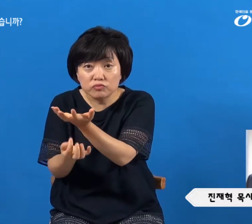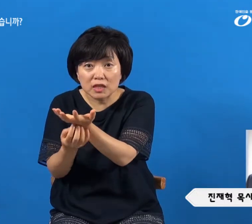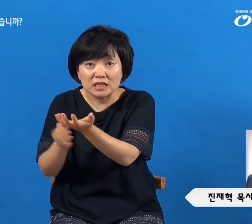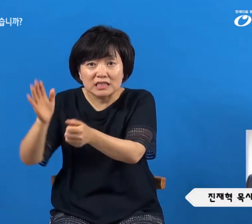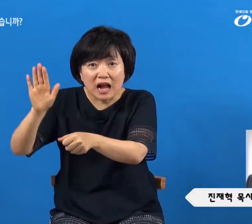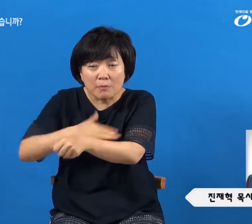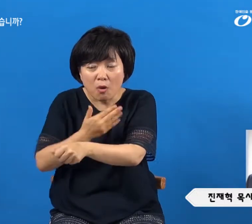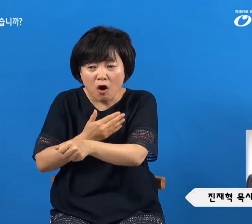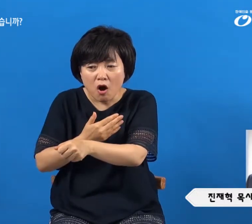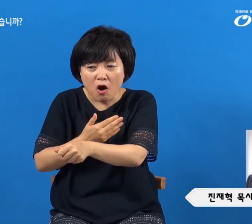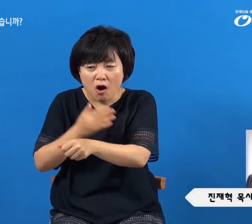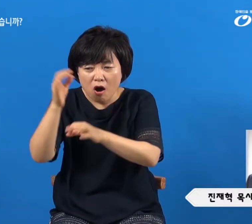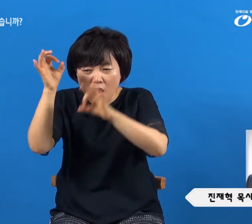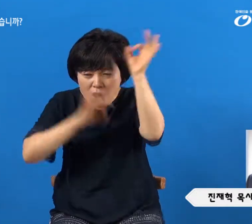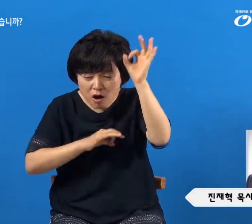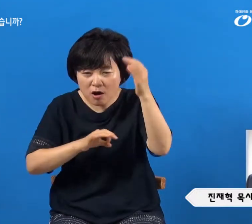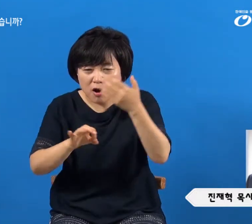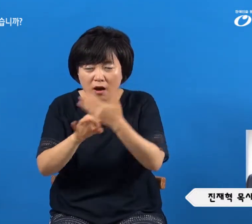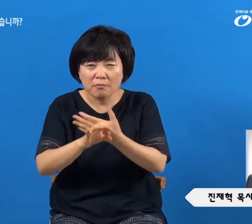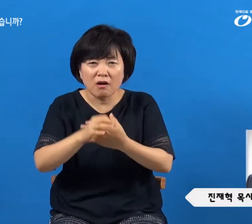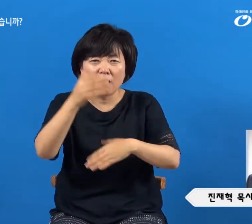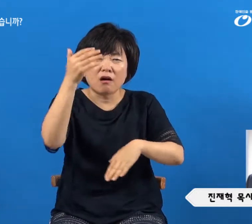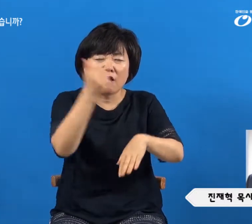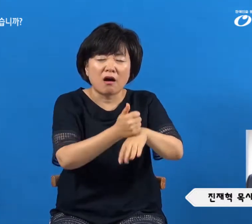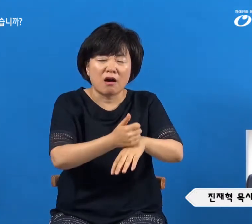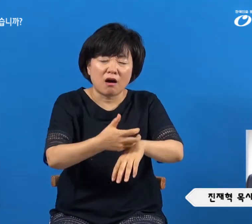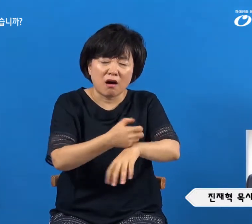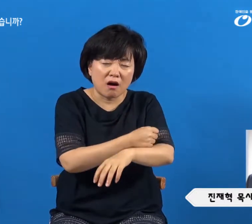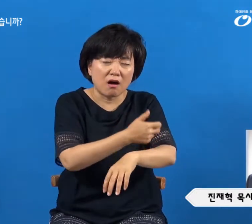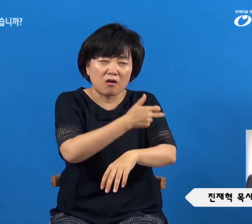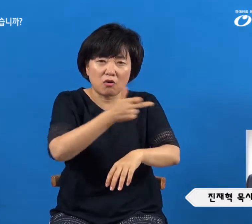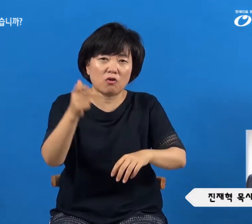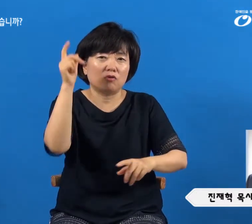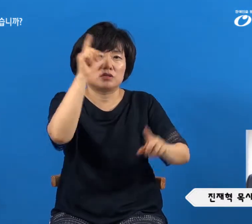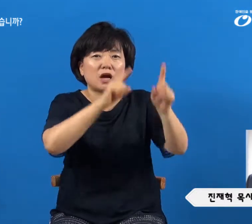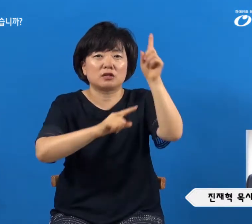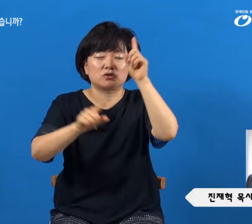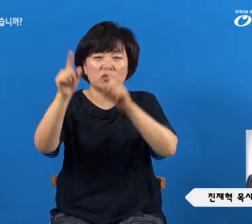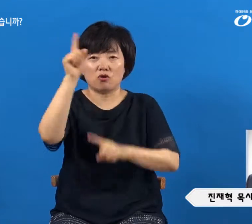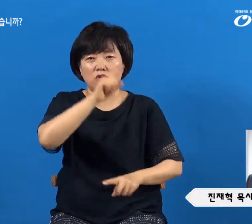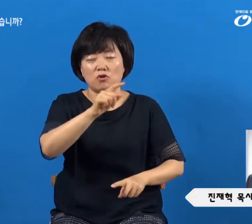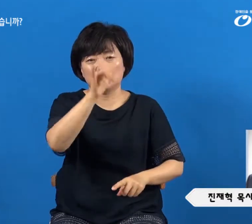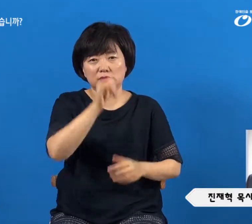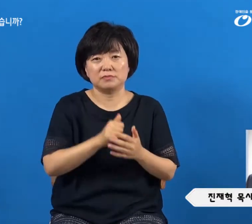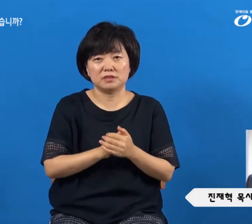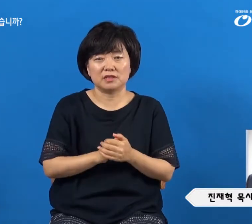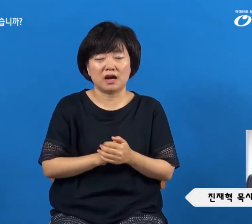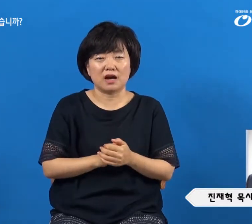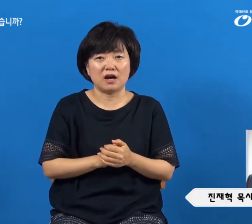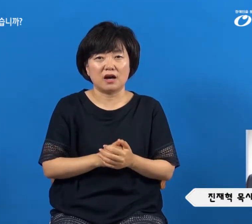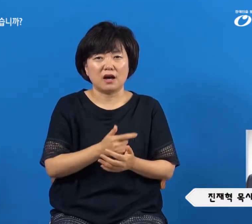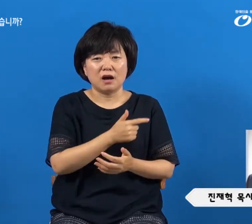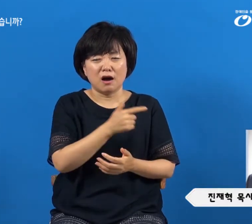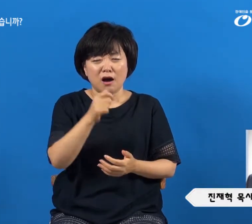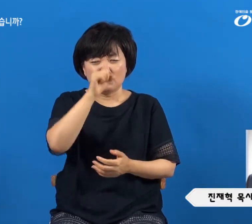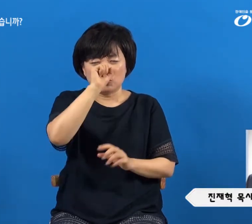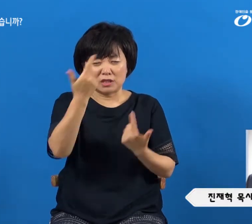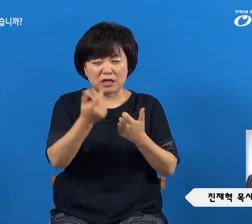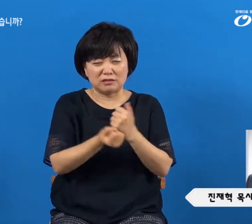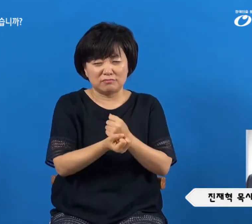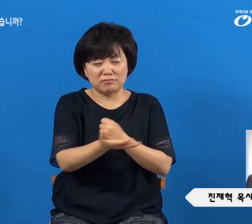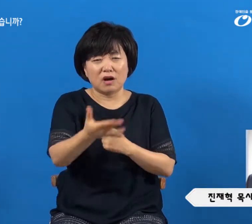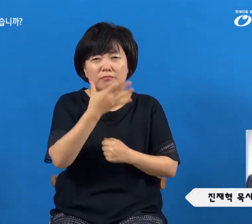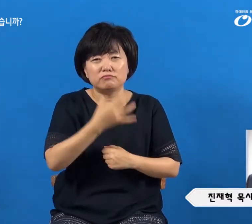잘못되면 얼마나 큰 결과가, 상처가 있는지 모릅니다. 너무너무나 안 좋은